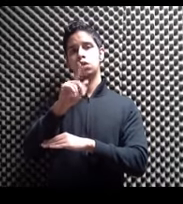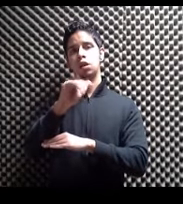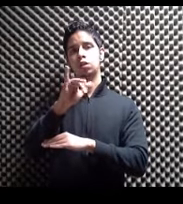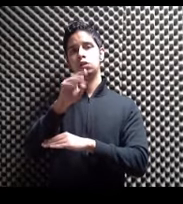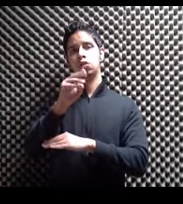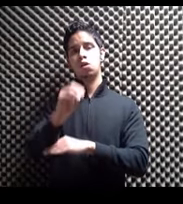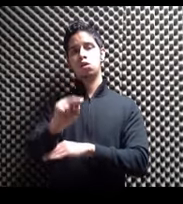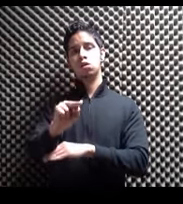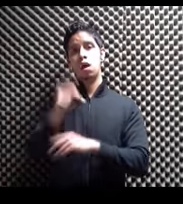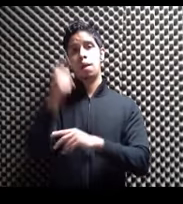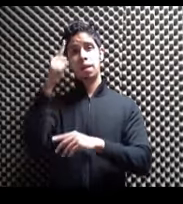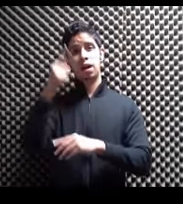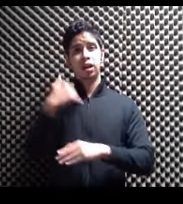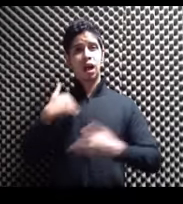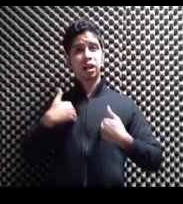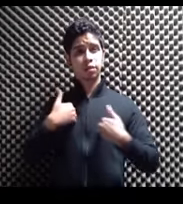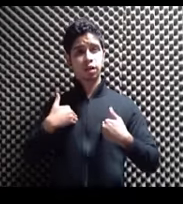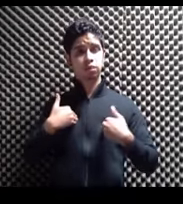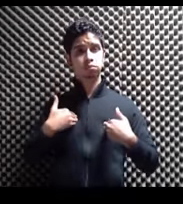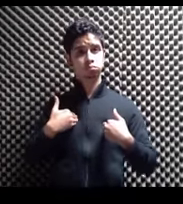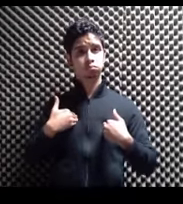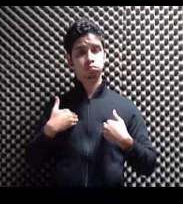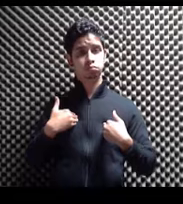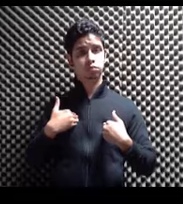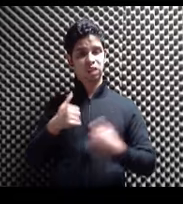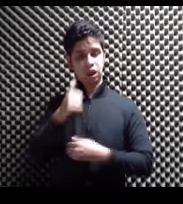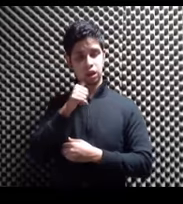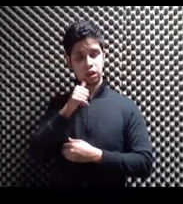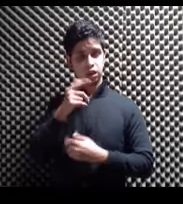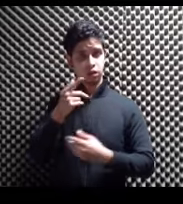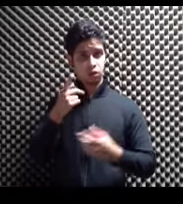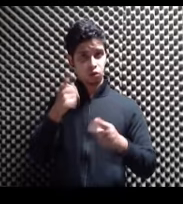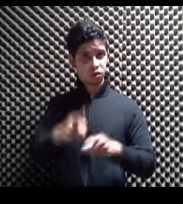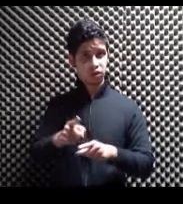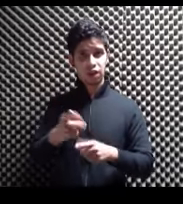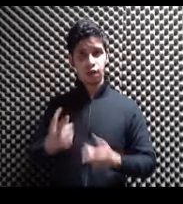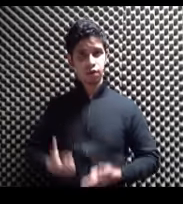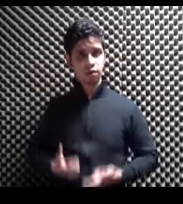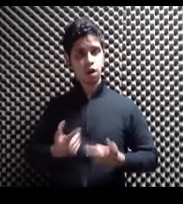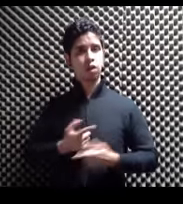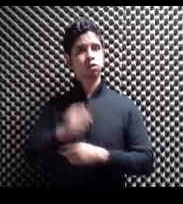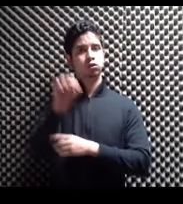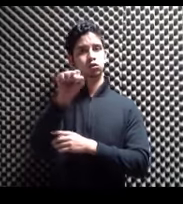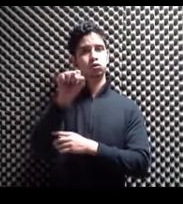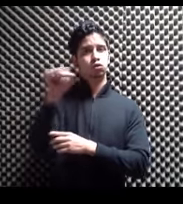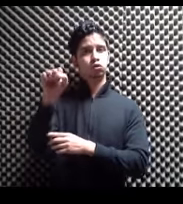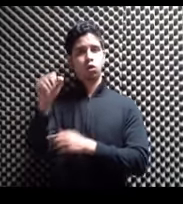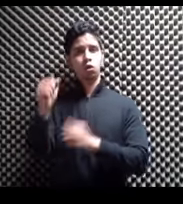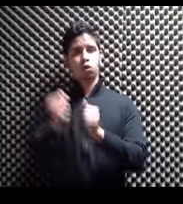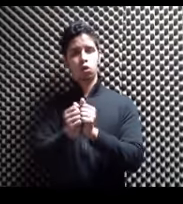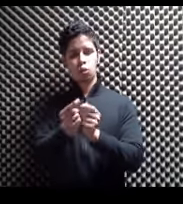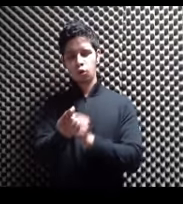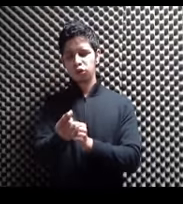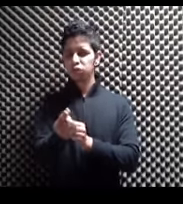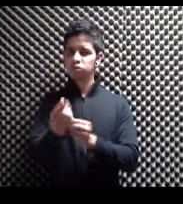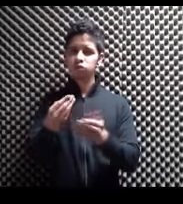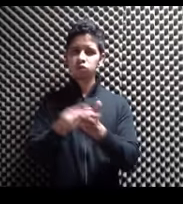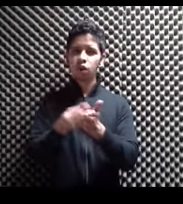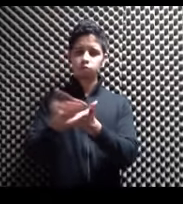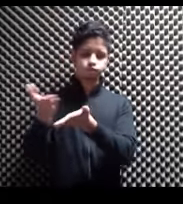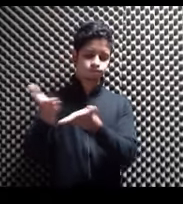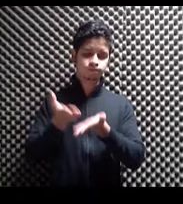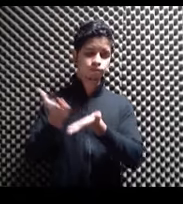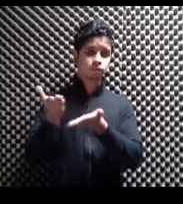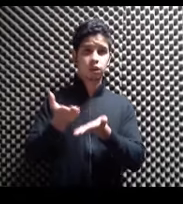pasa? Ella está bajo Seguro Social, bajo el Fondo de Seguro del Estado, con los chispitos que le da y las ayuditas que le da por aquí, por ahí la gente, es que